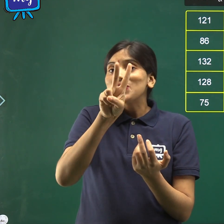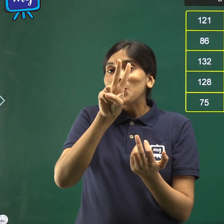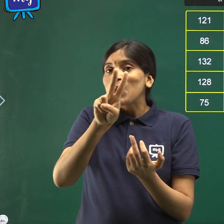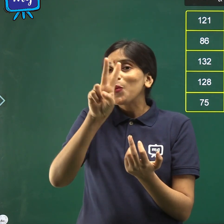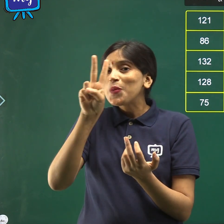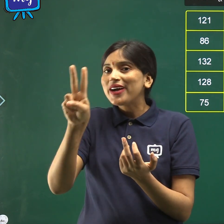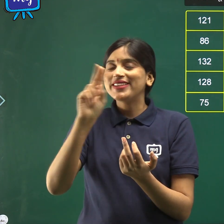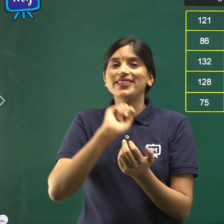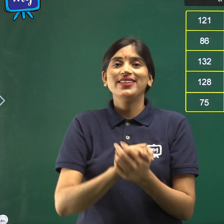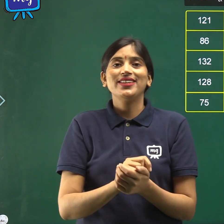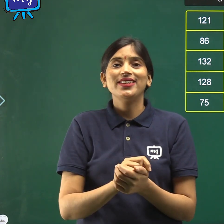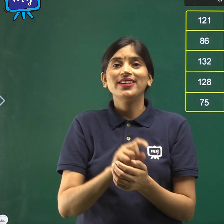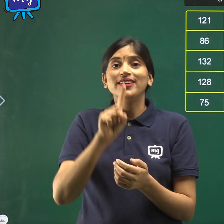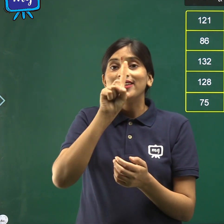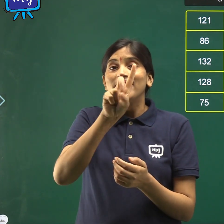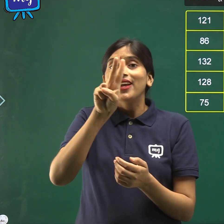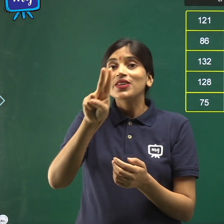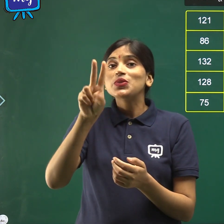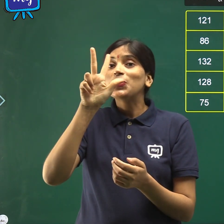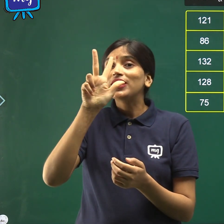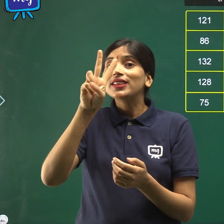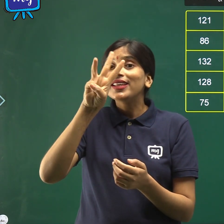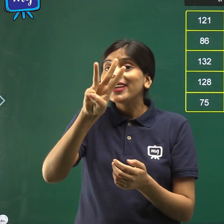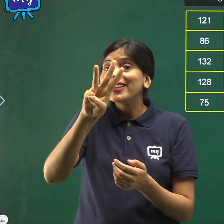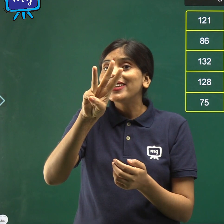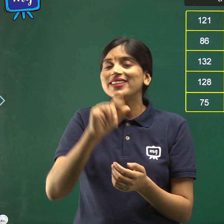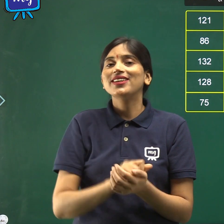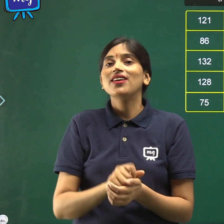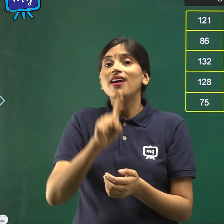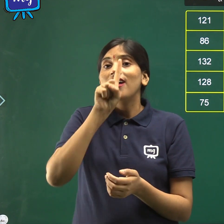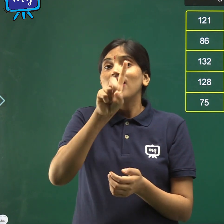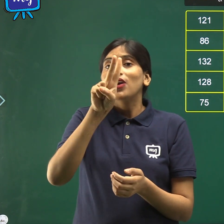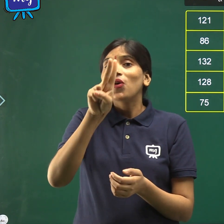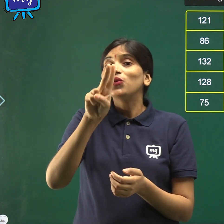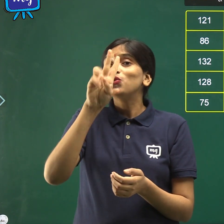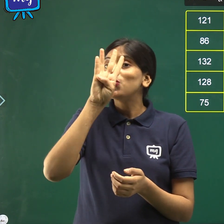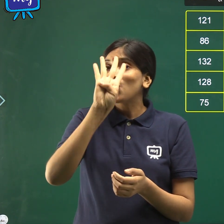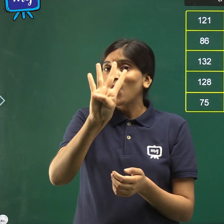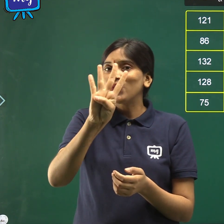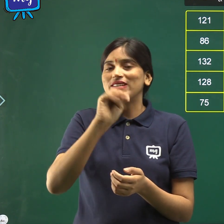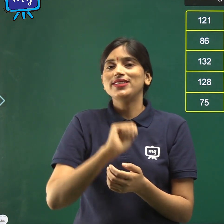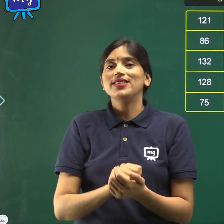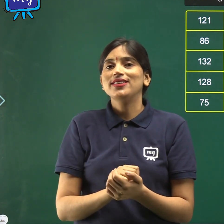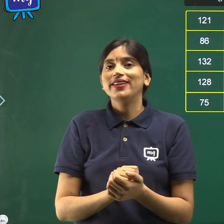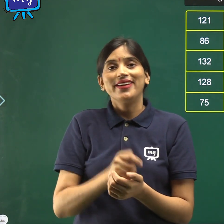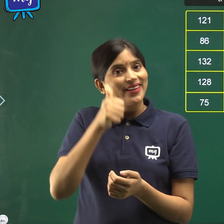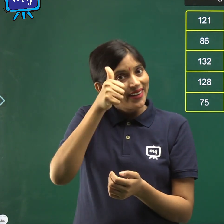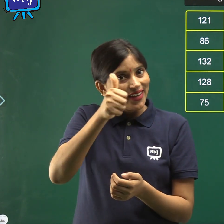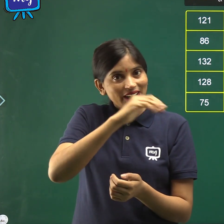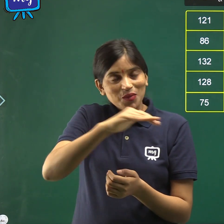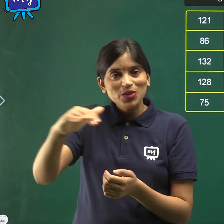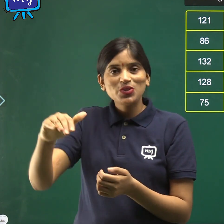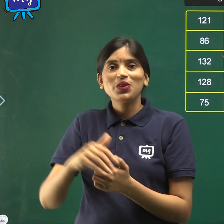122, 123, उसके बाद में 124, 24। ठीक है